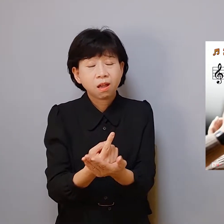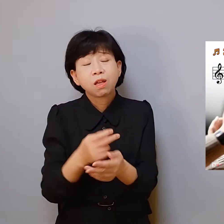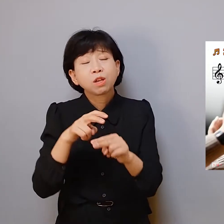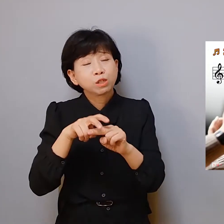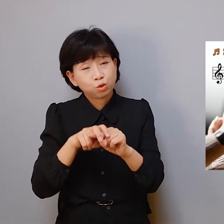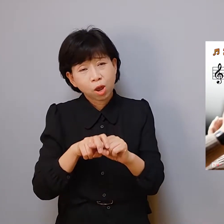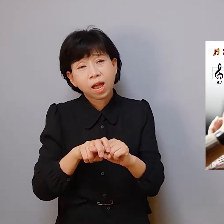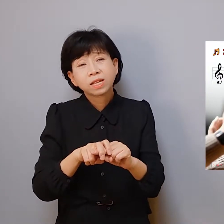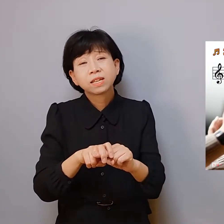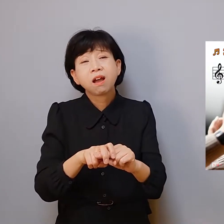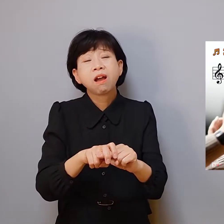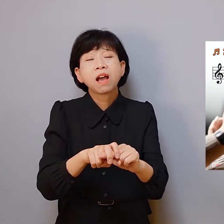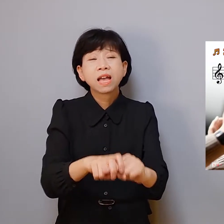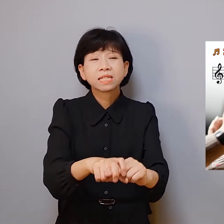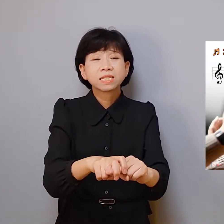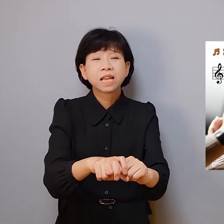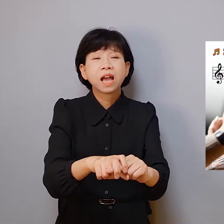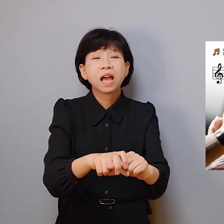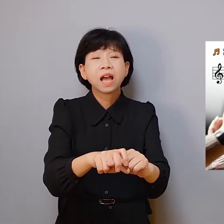오셔서